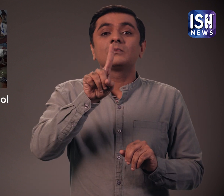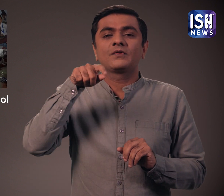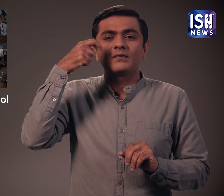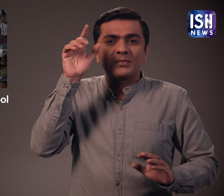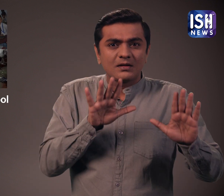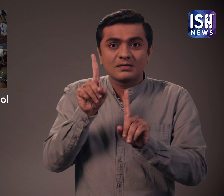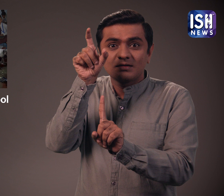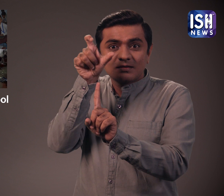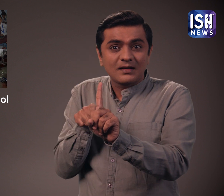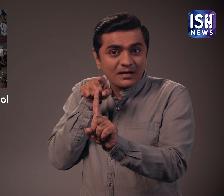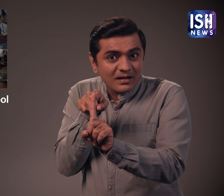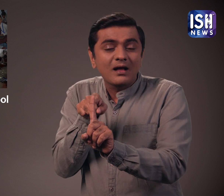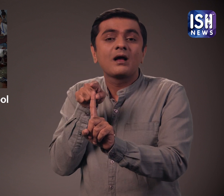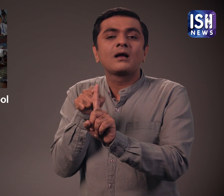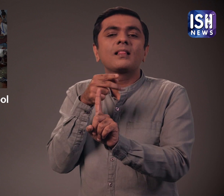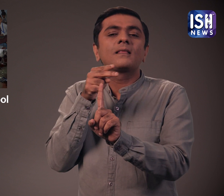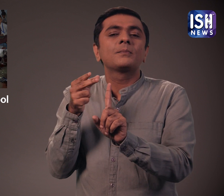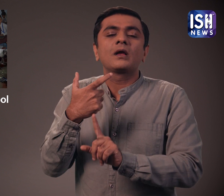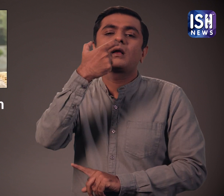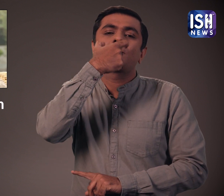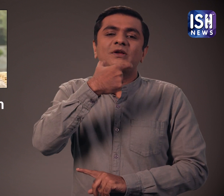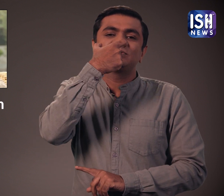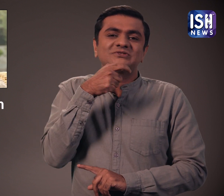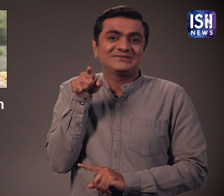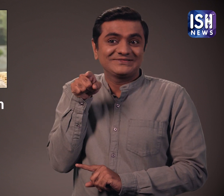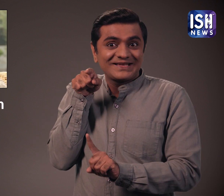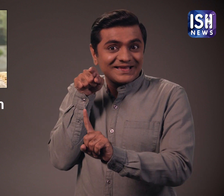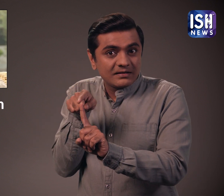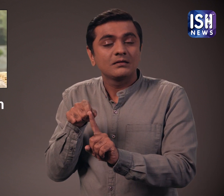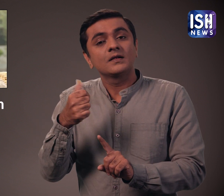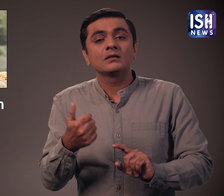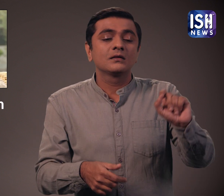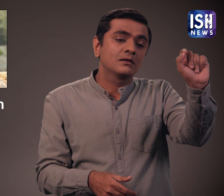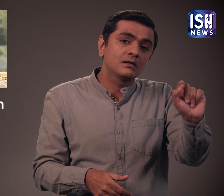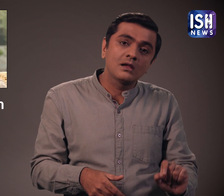अबिनेता अमिता बच्चन भी एक हाथ के ठक जाने पर दूसरे हाथ से लिख सकते हैं